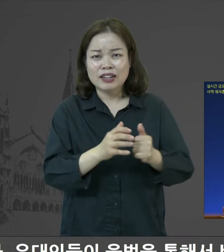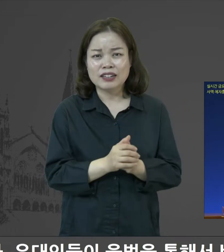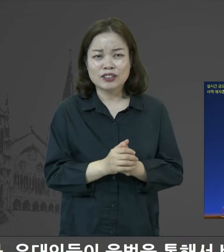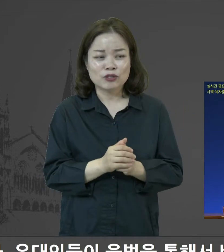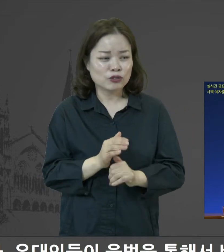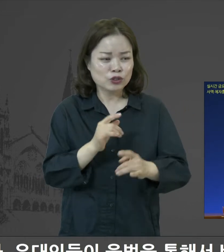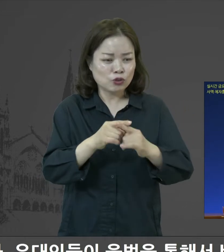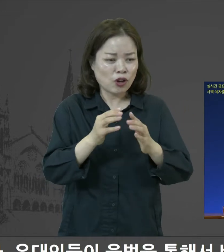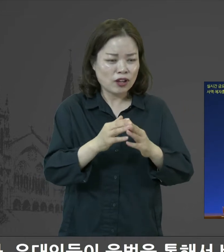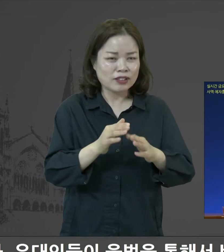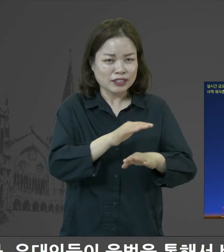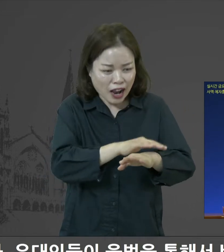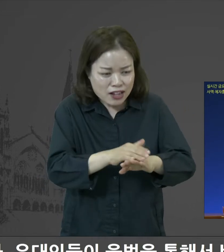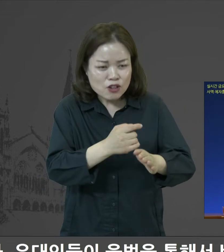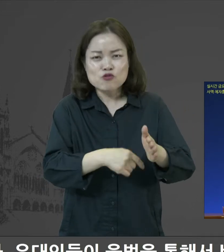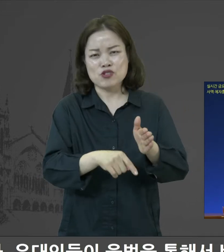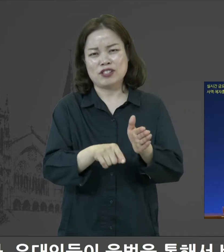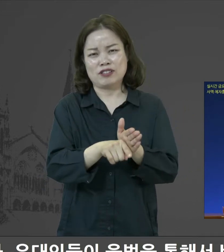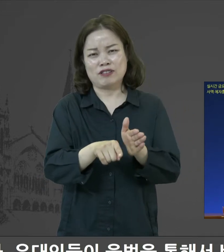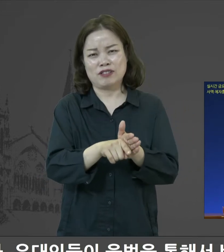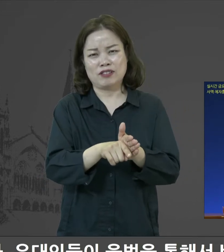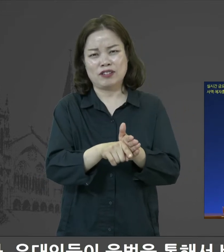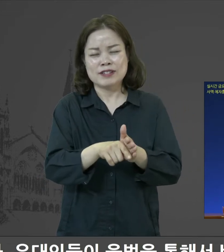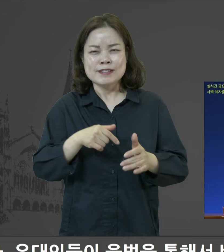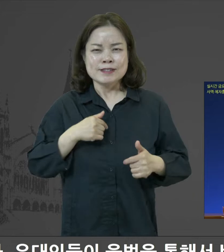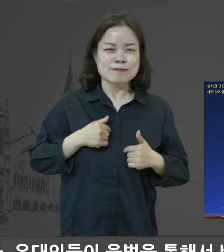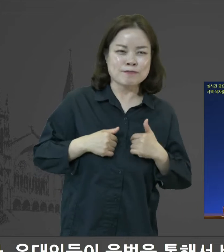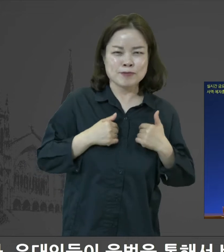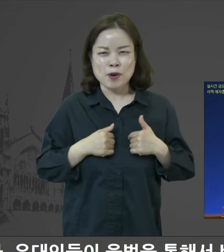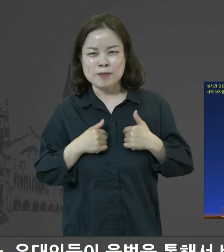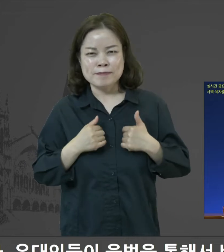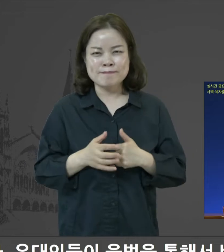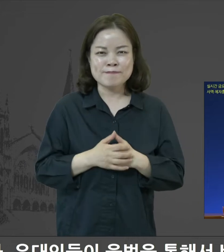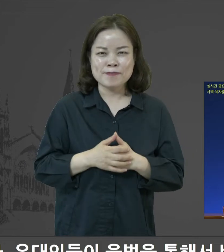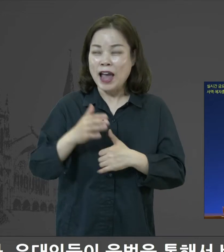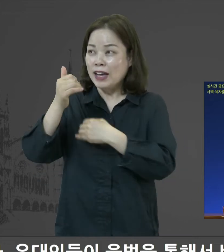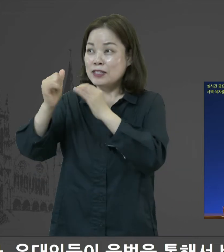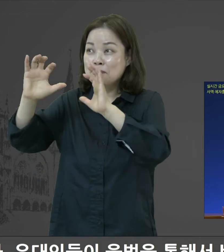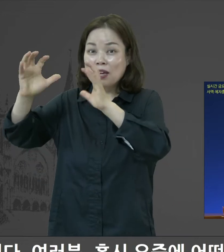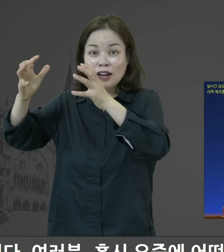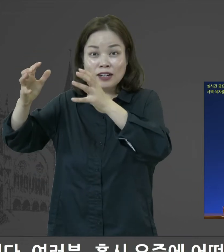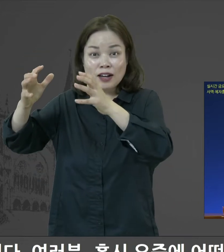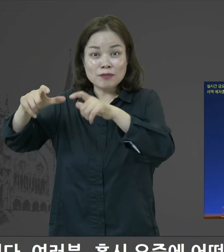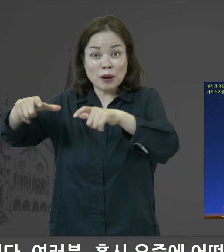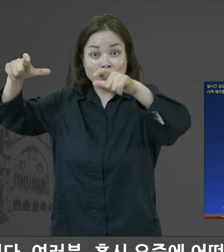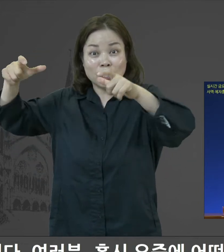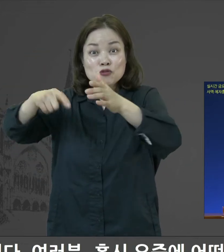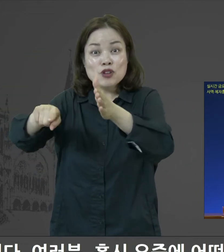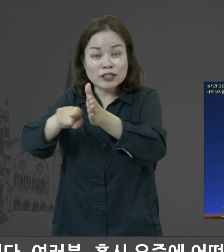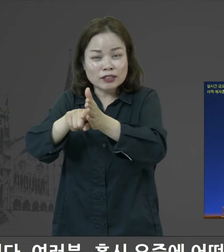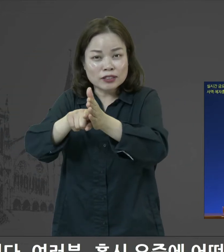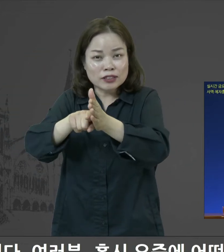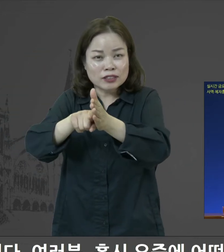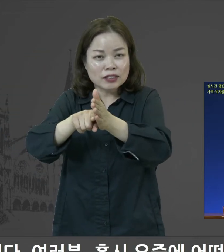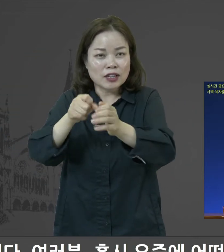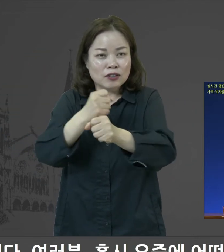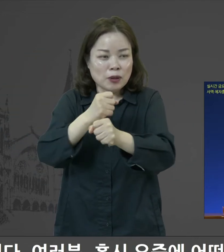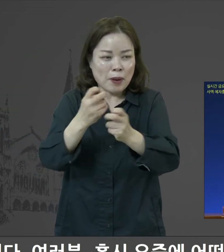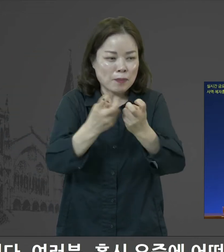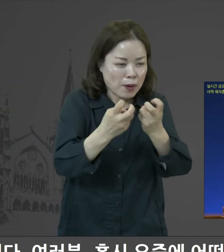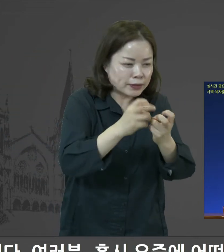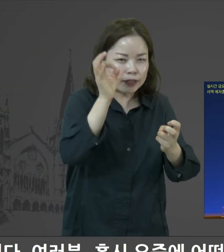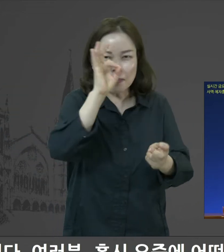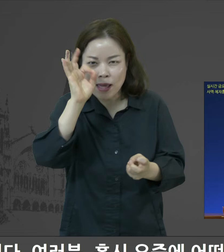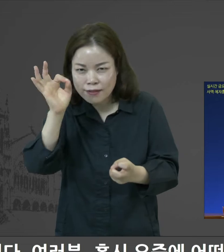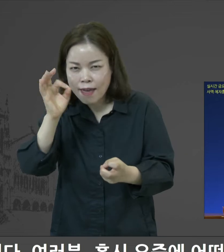우리 교회가 더 잘 되려면 이렇게 해야 돼. 기쁜 마음으로. 하나님 나라가 커지려면 이렇게 해야 돼. 우리가 선교를